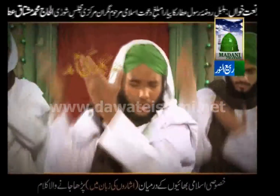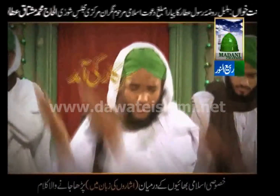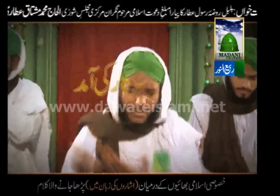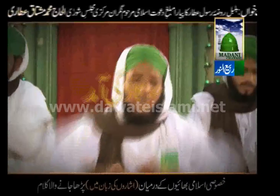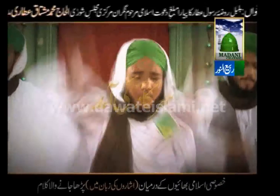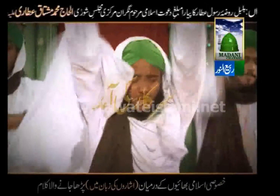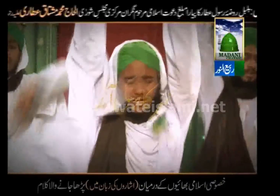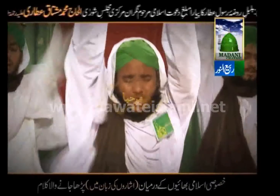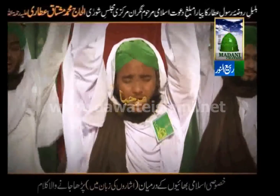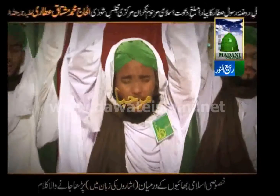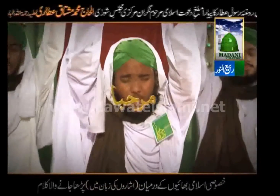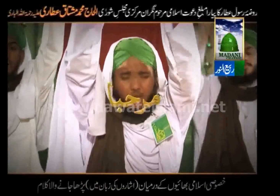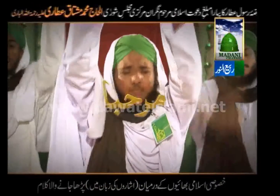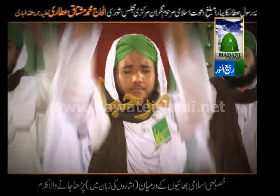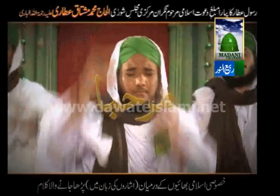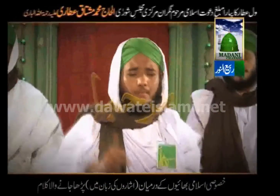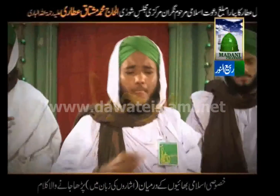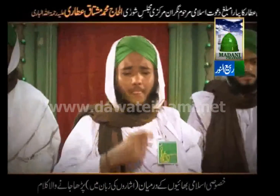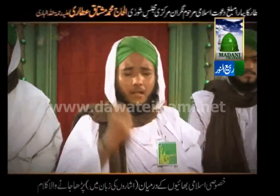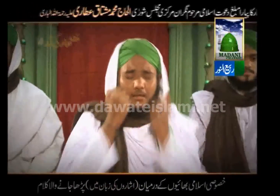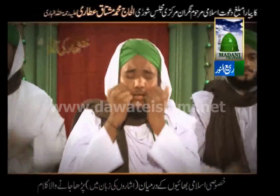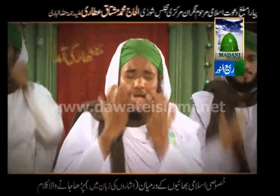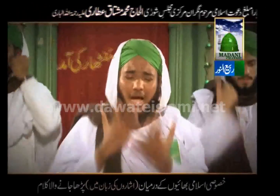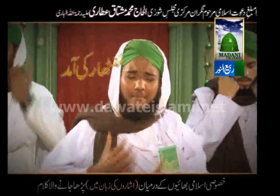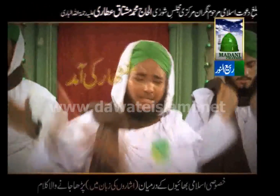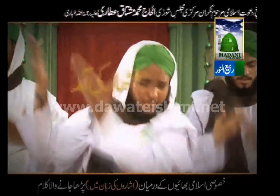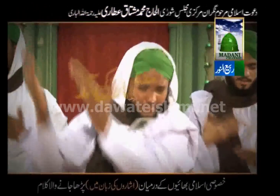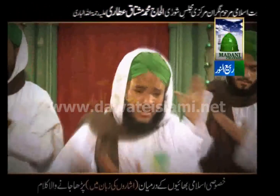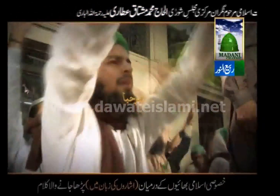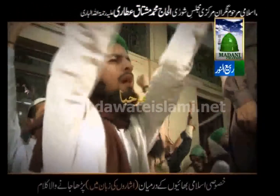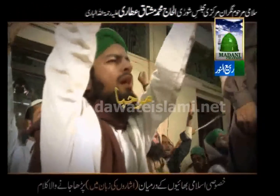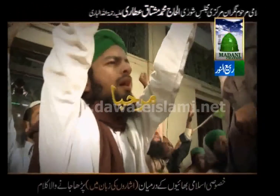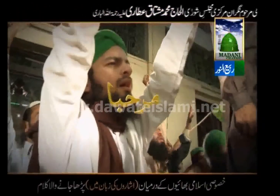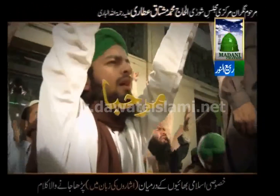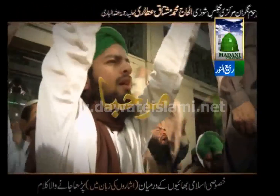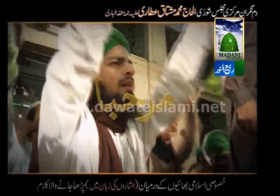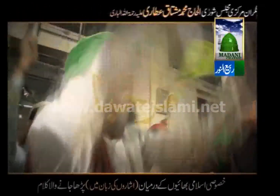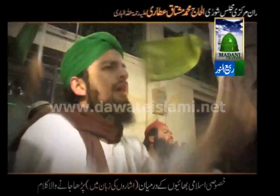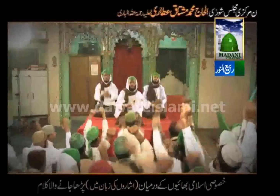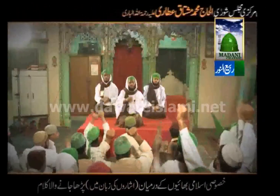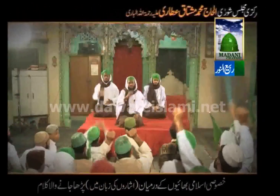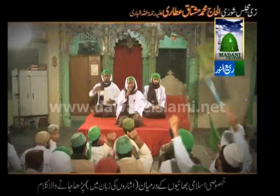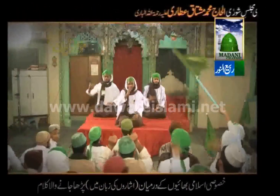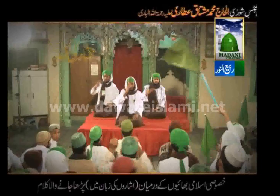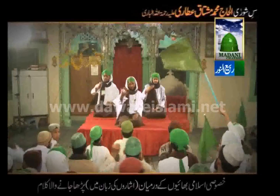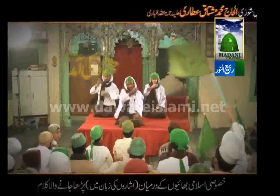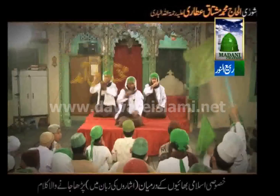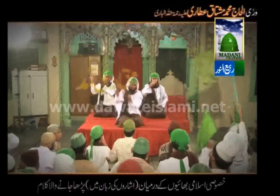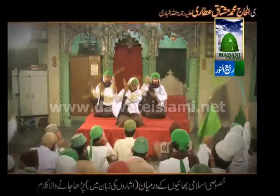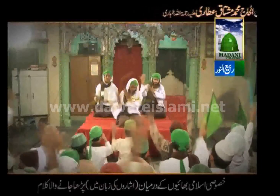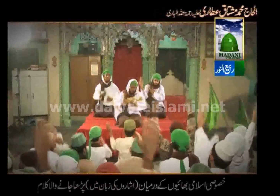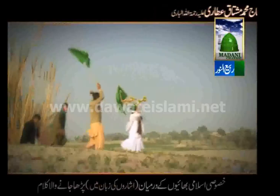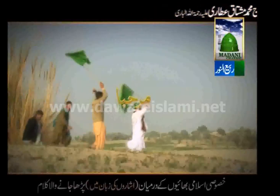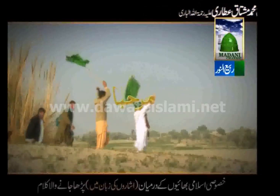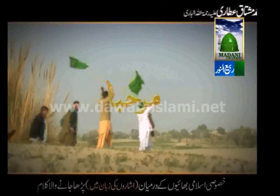کی آمد مرحبا منٹھار کی آمد مرحبا مختار کی آمد